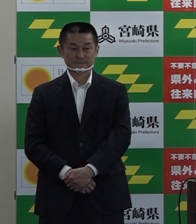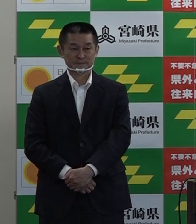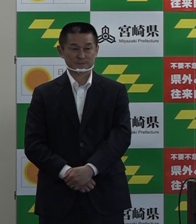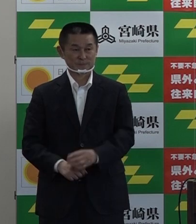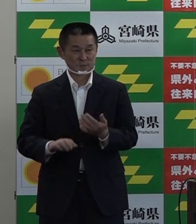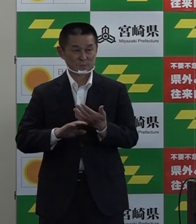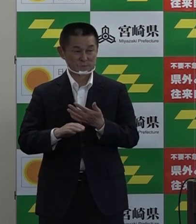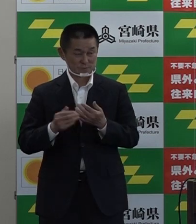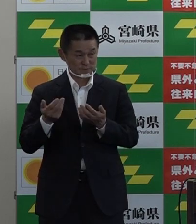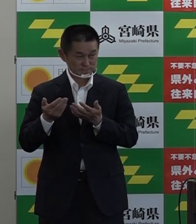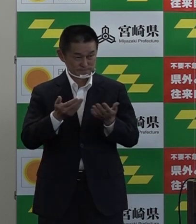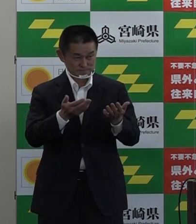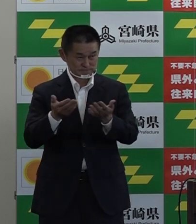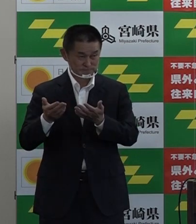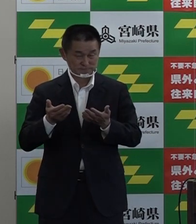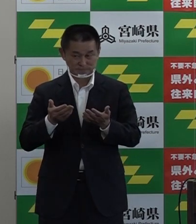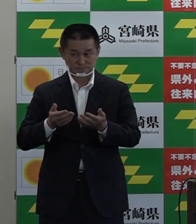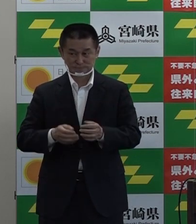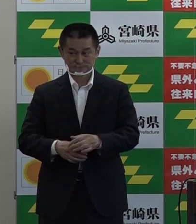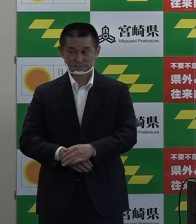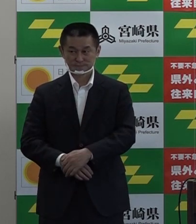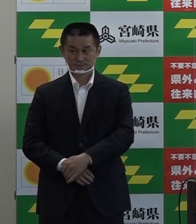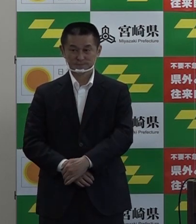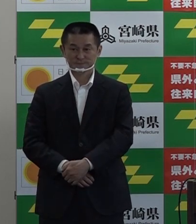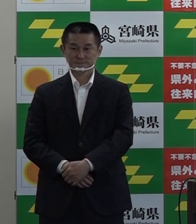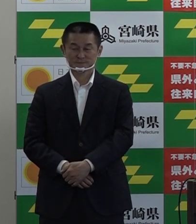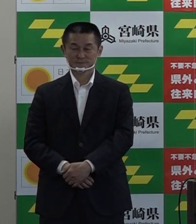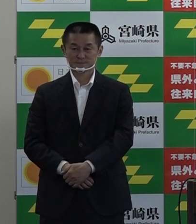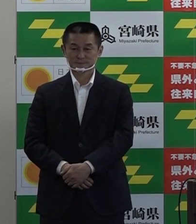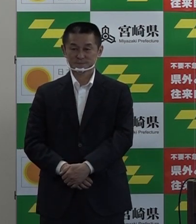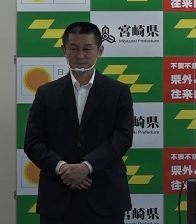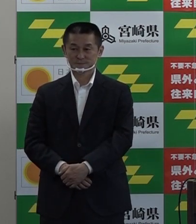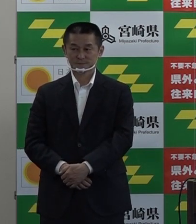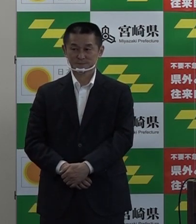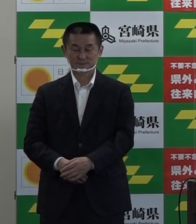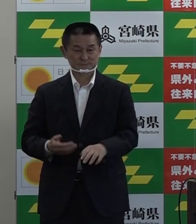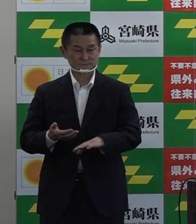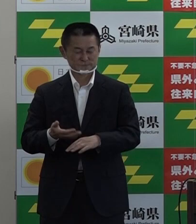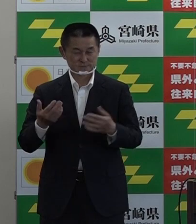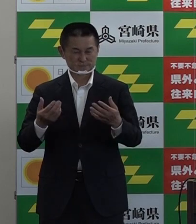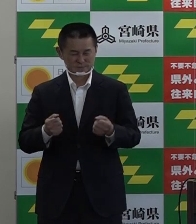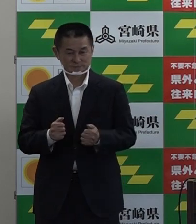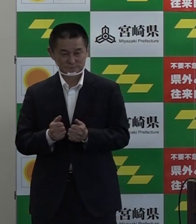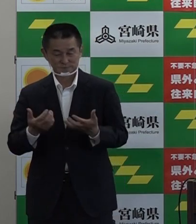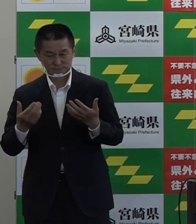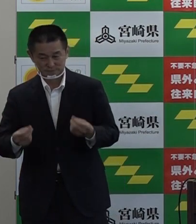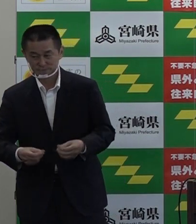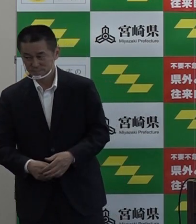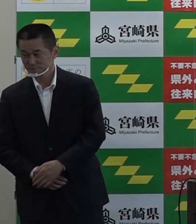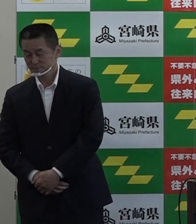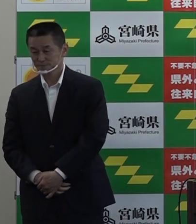その他各社さんの方でしょうか。はい、以上で会議終了します。ありがとうございました。